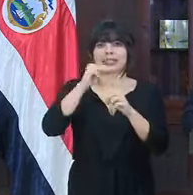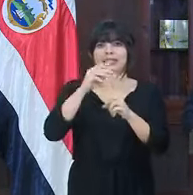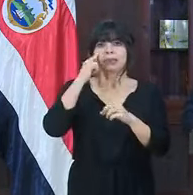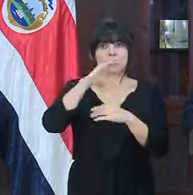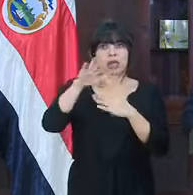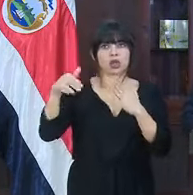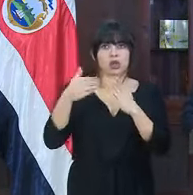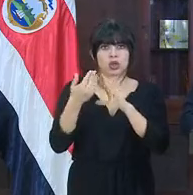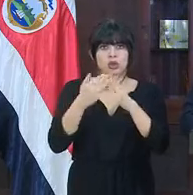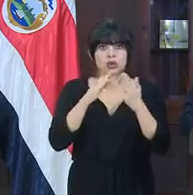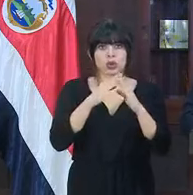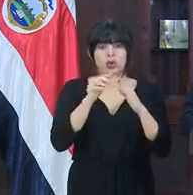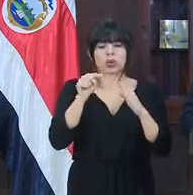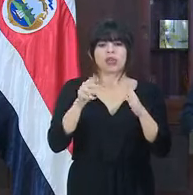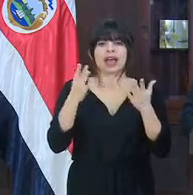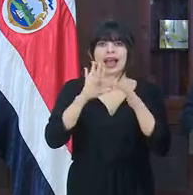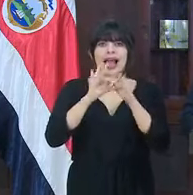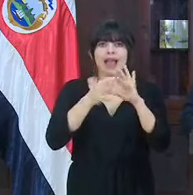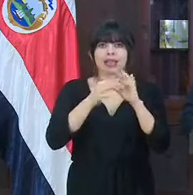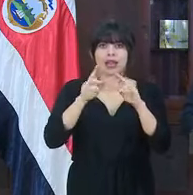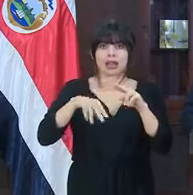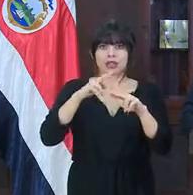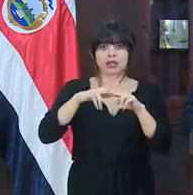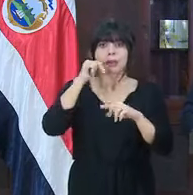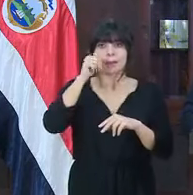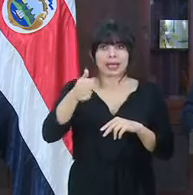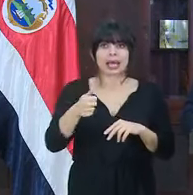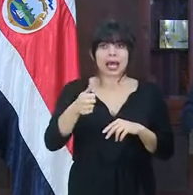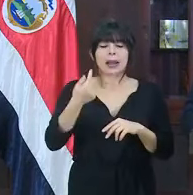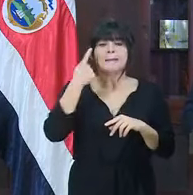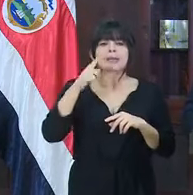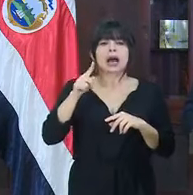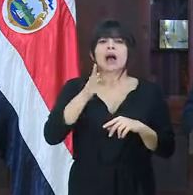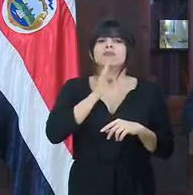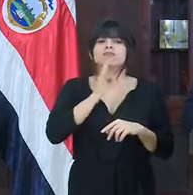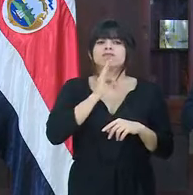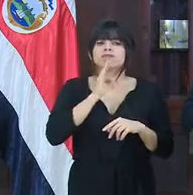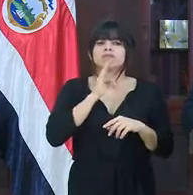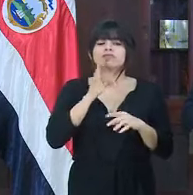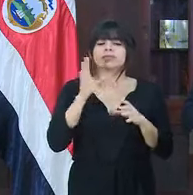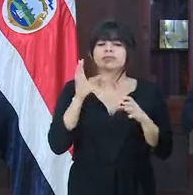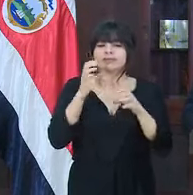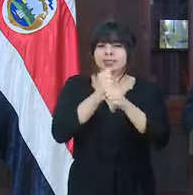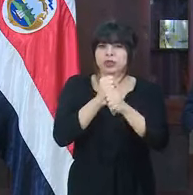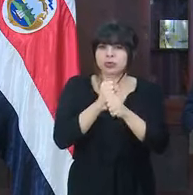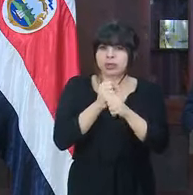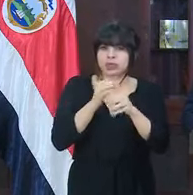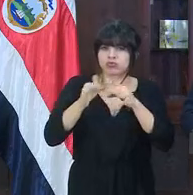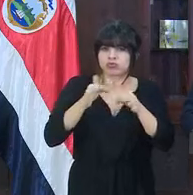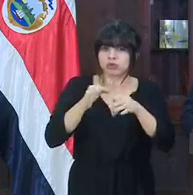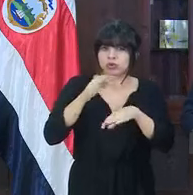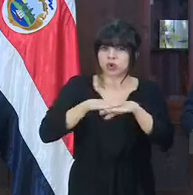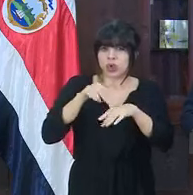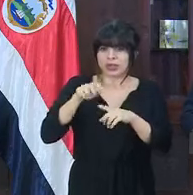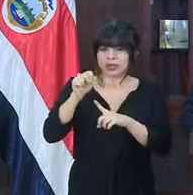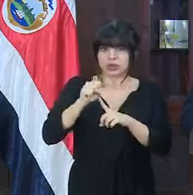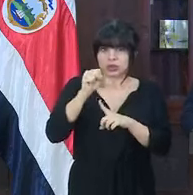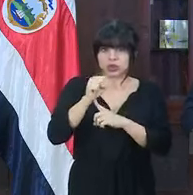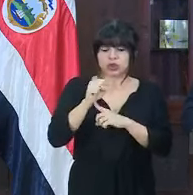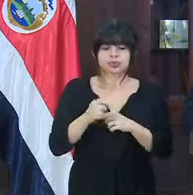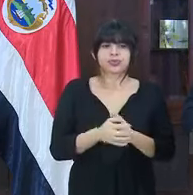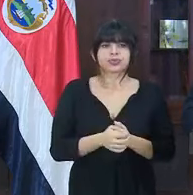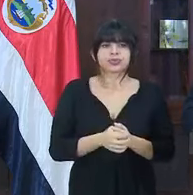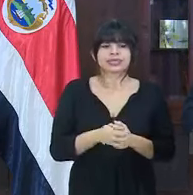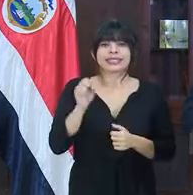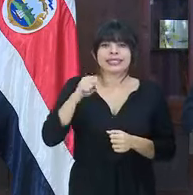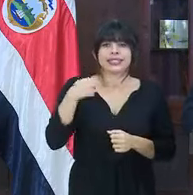ciudadanía en cadena nacional el día de mañana para referirse y hacer un balance sobre la situación.